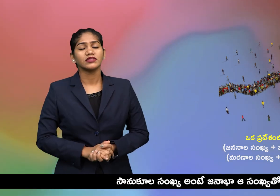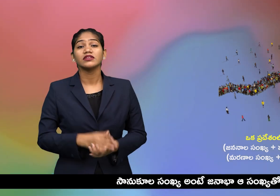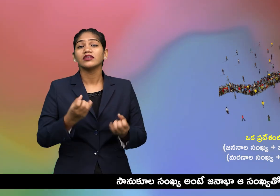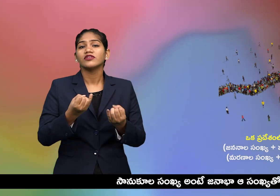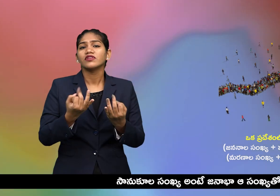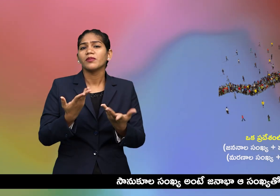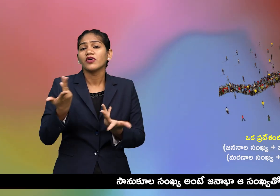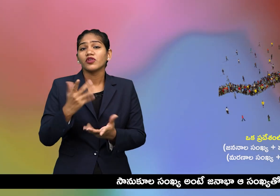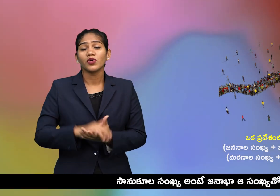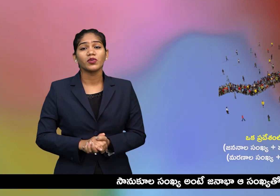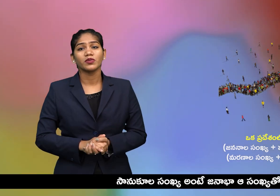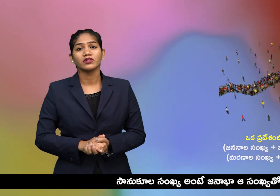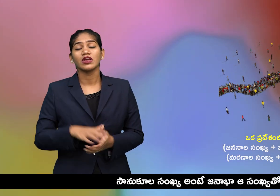జనాభా ఆ సంఖ్యతో పెరిగింది.